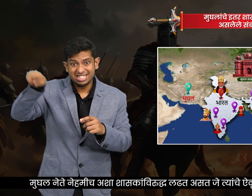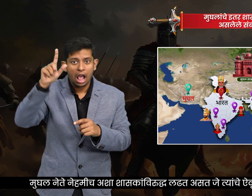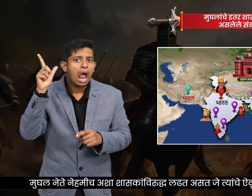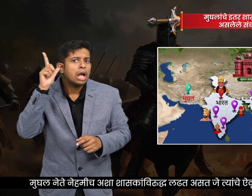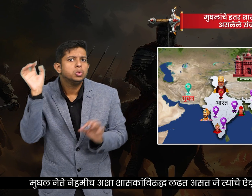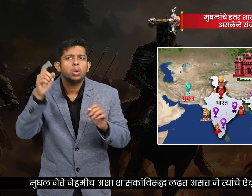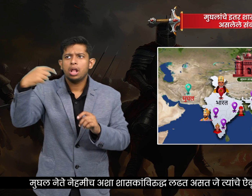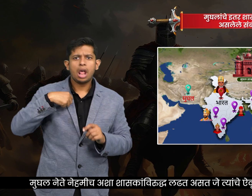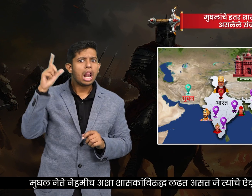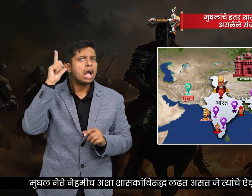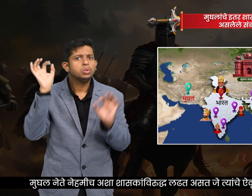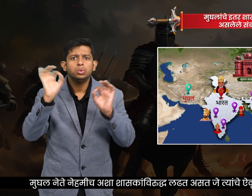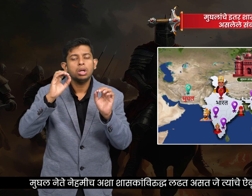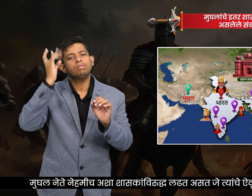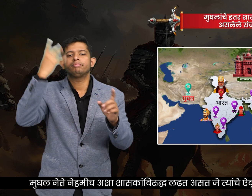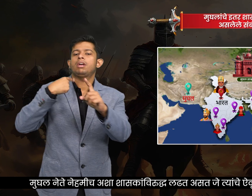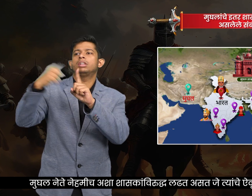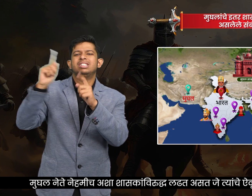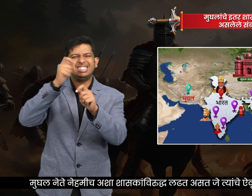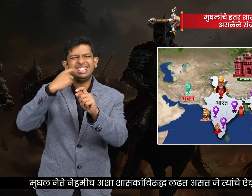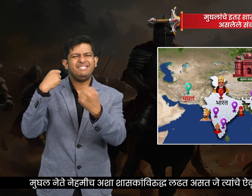इच्छित नव्हते.